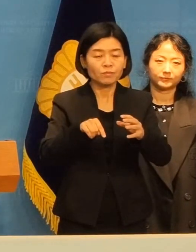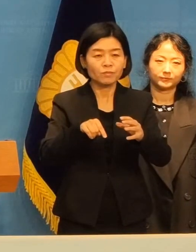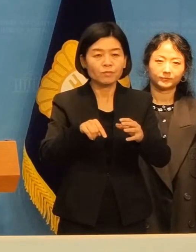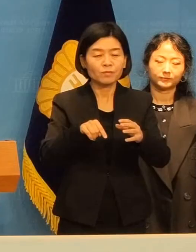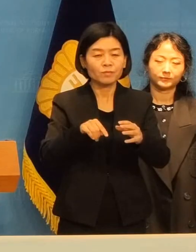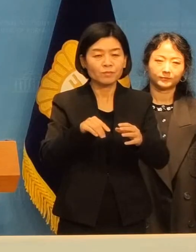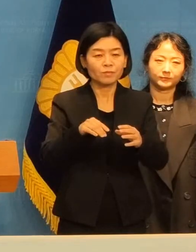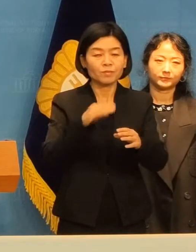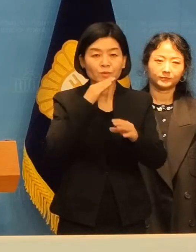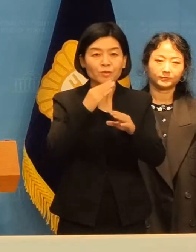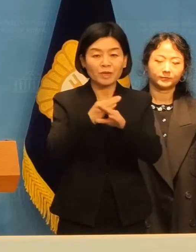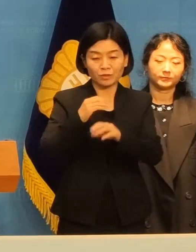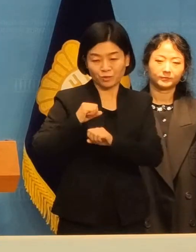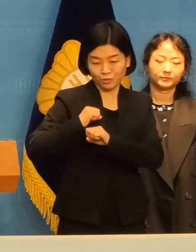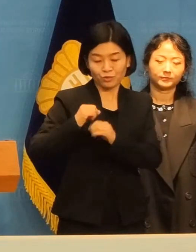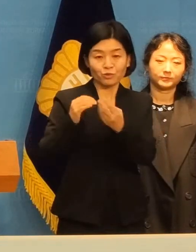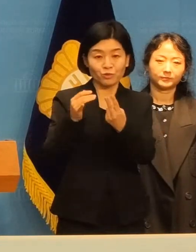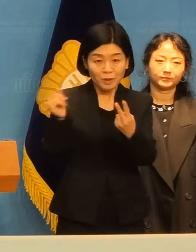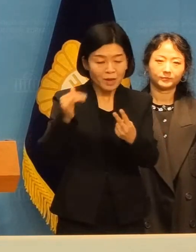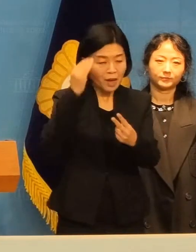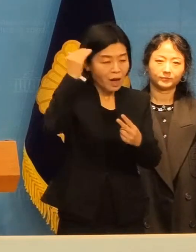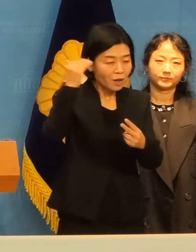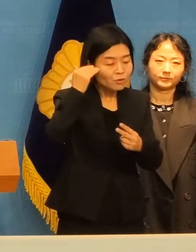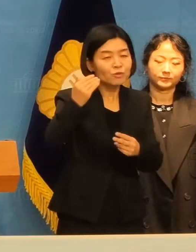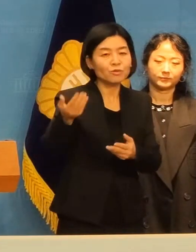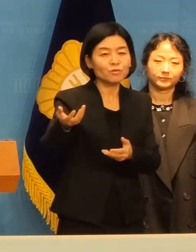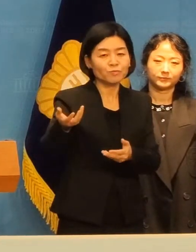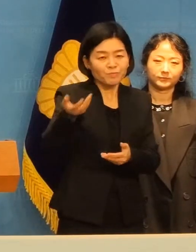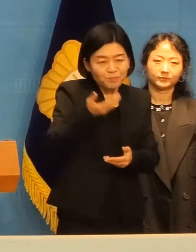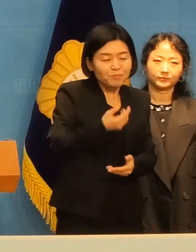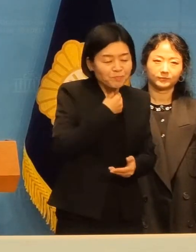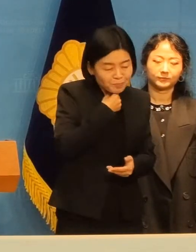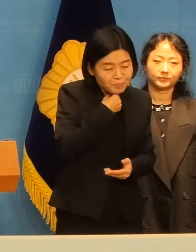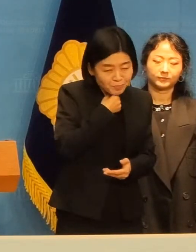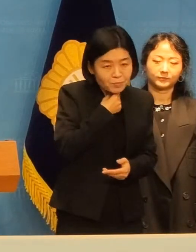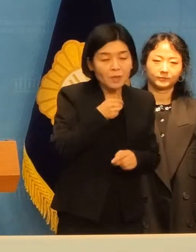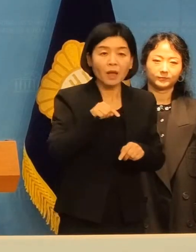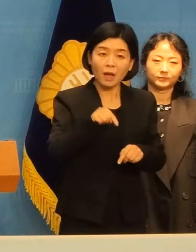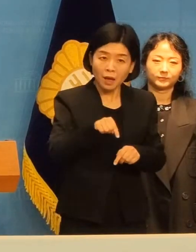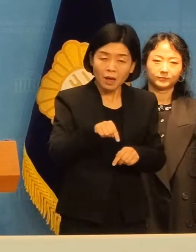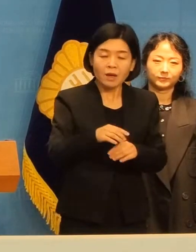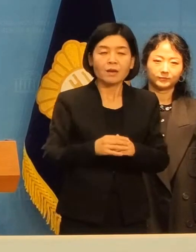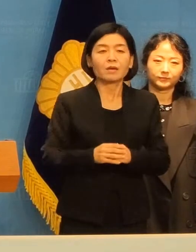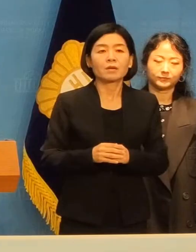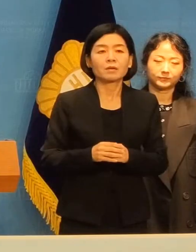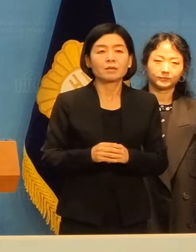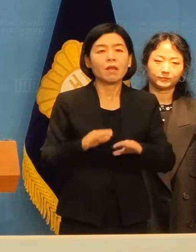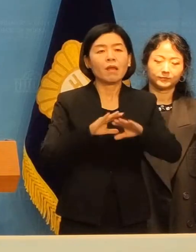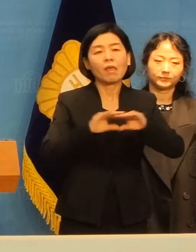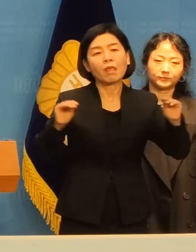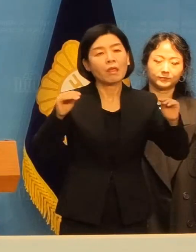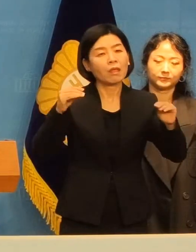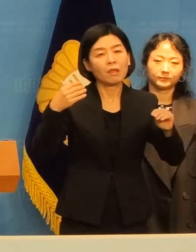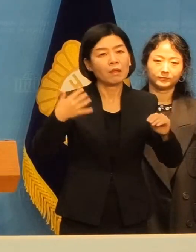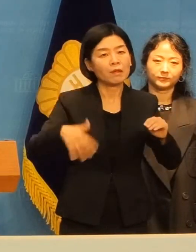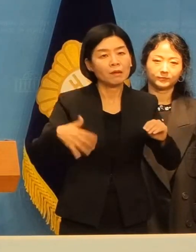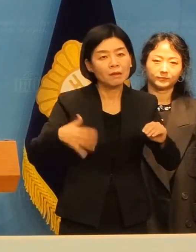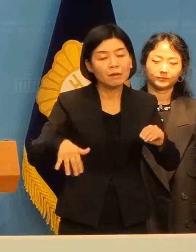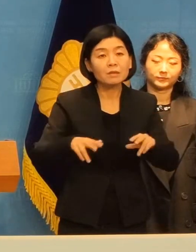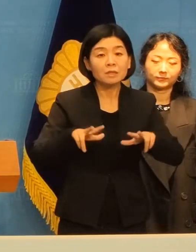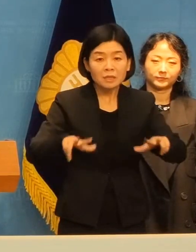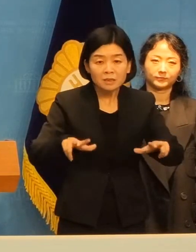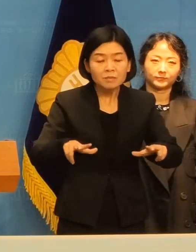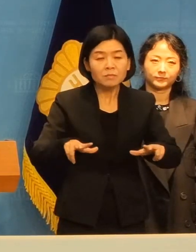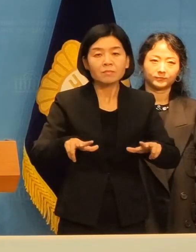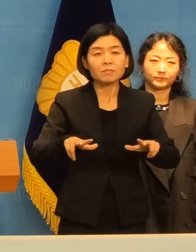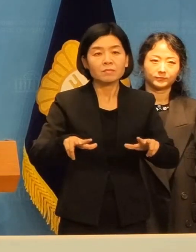것을 희망하고 있지만 지금 이 부분에 대해서 해결이 없는, 진척이